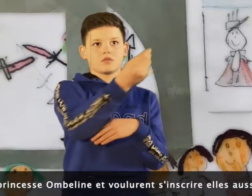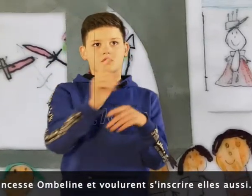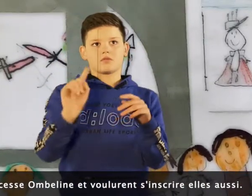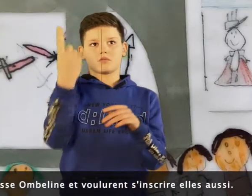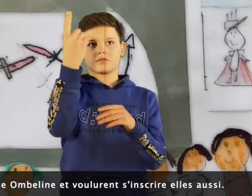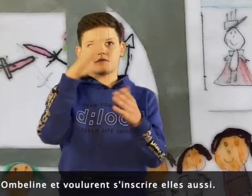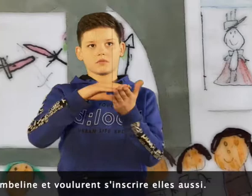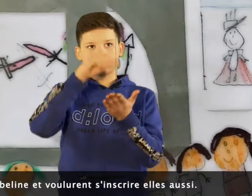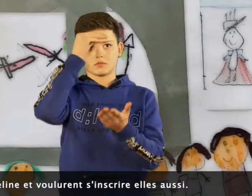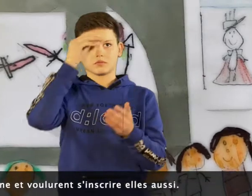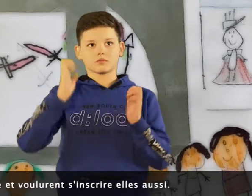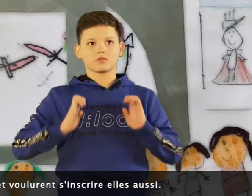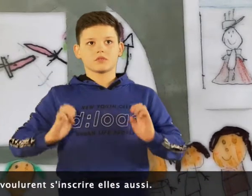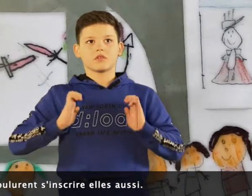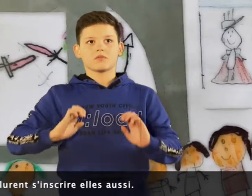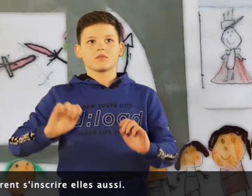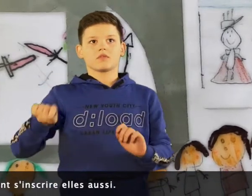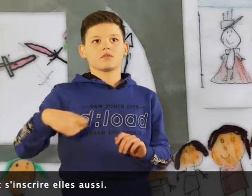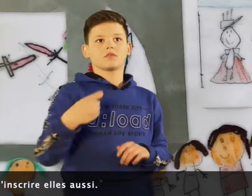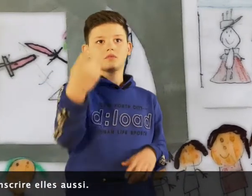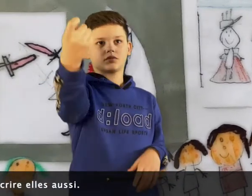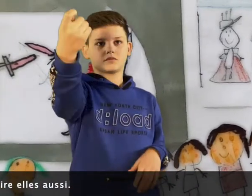et voulurent s'inscrire elles aussi.